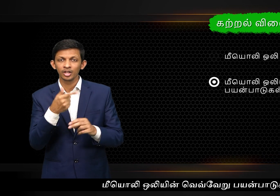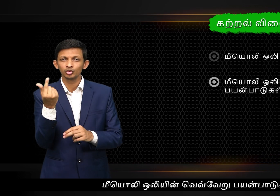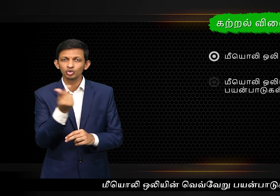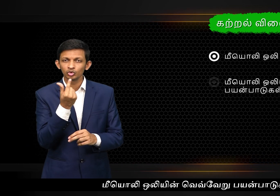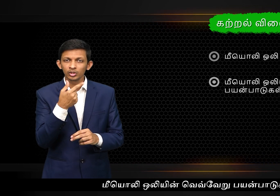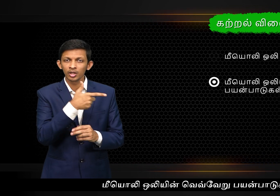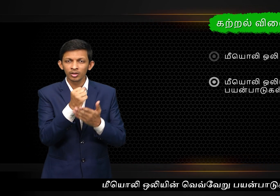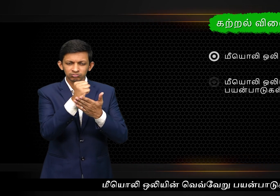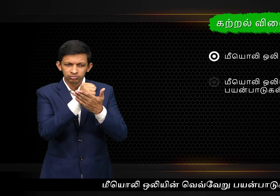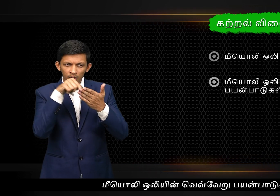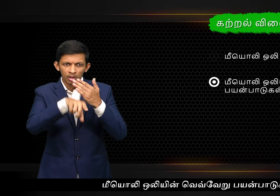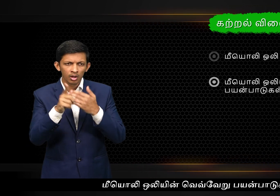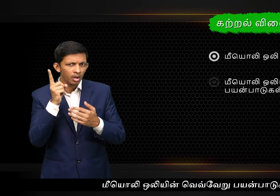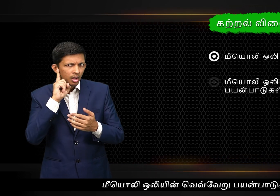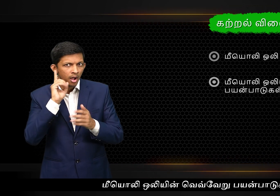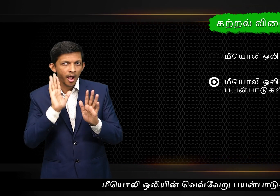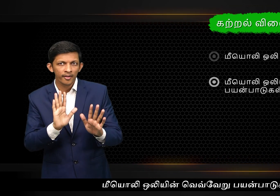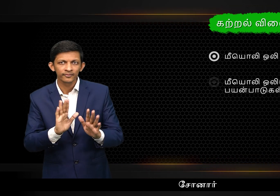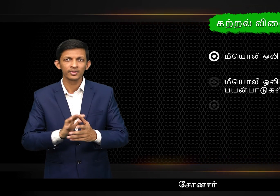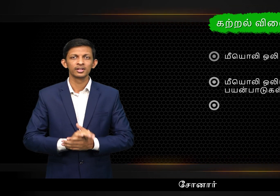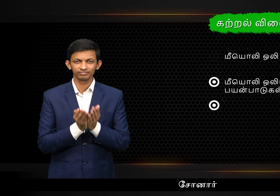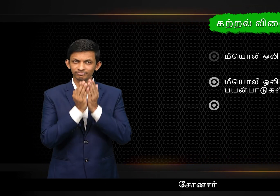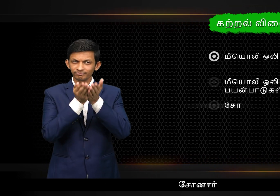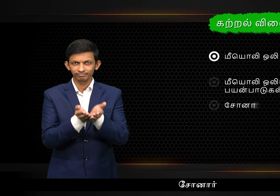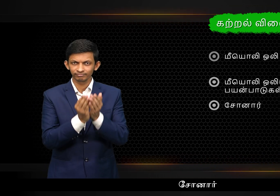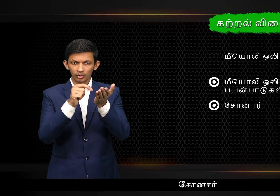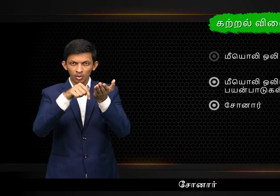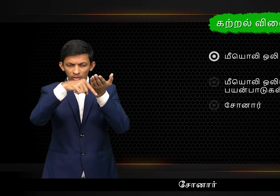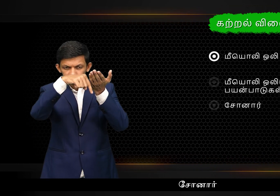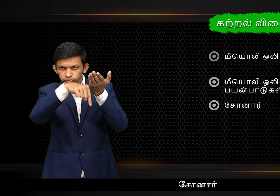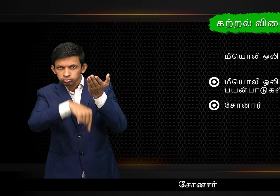மீயொலி ஒலியின் வெவ்வேறு பயன்பாடுகள். சோனார்,